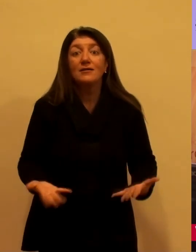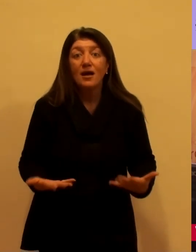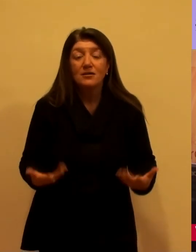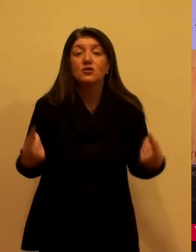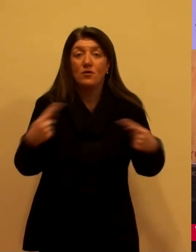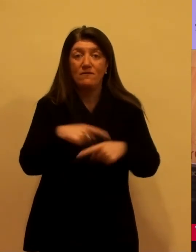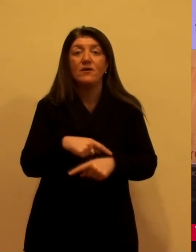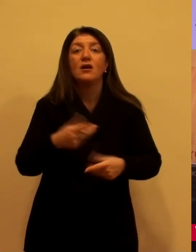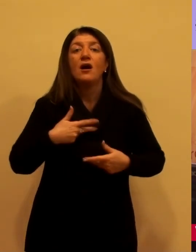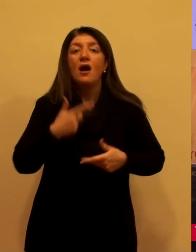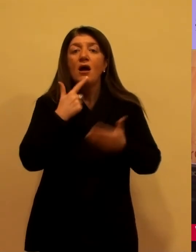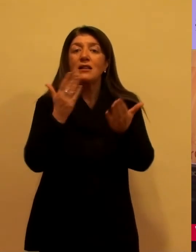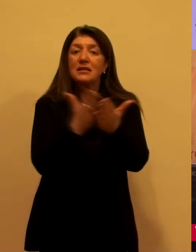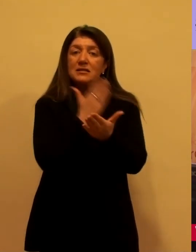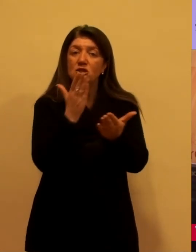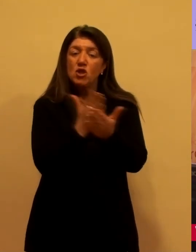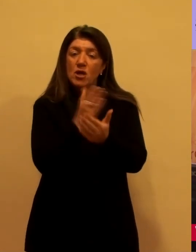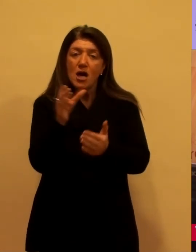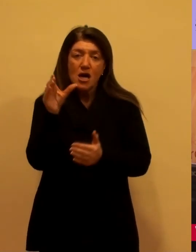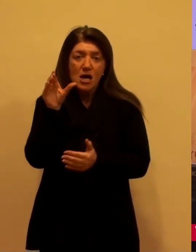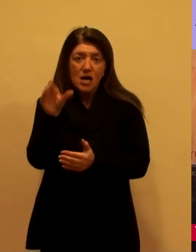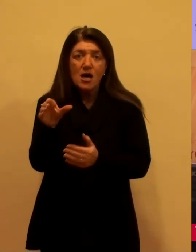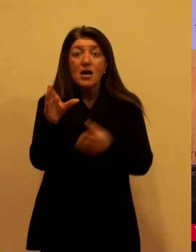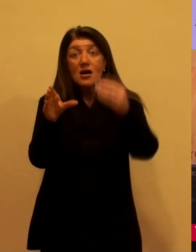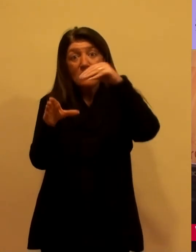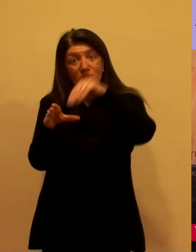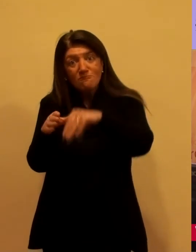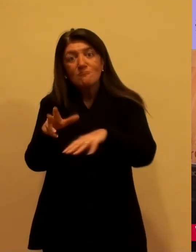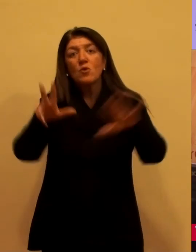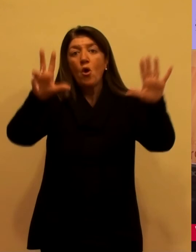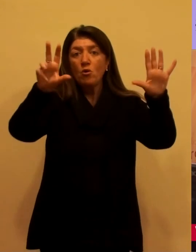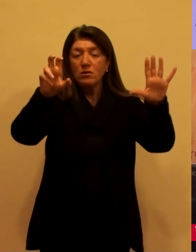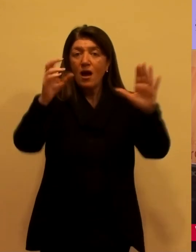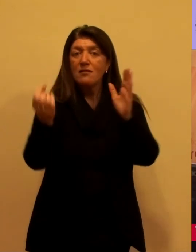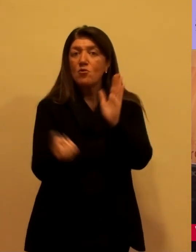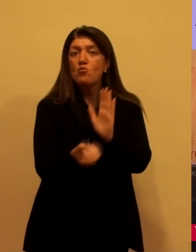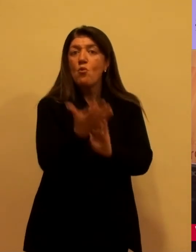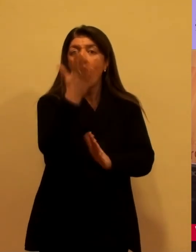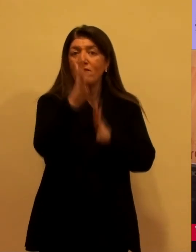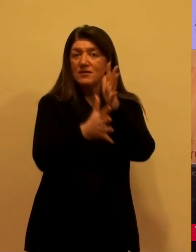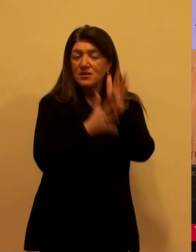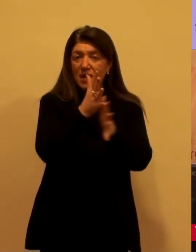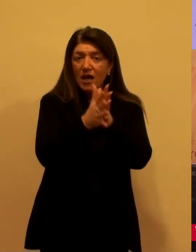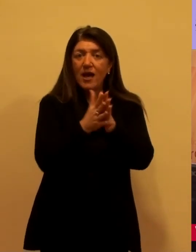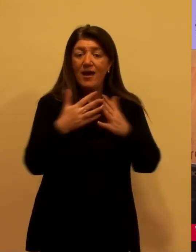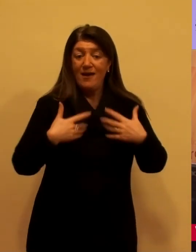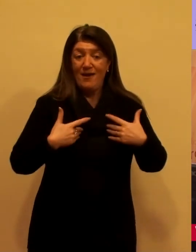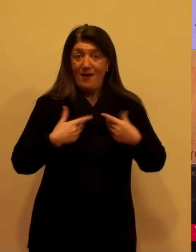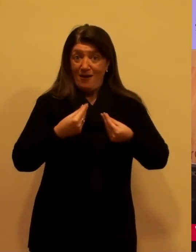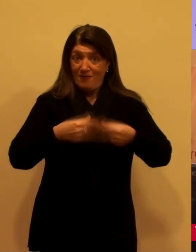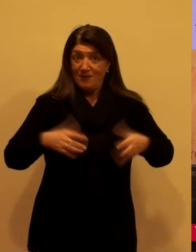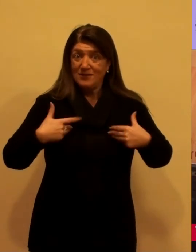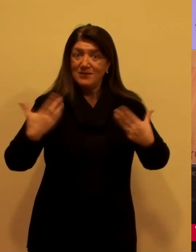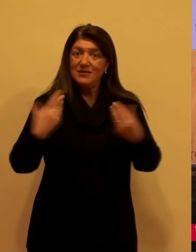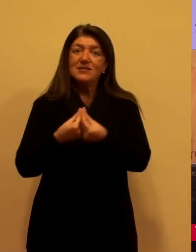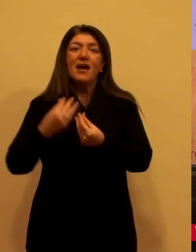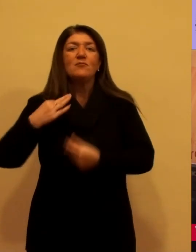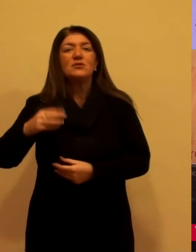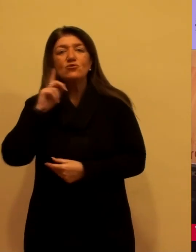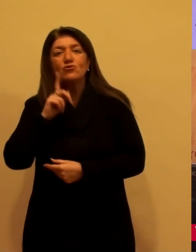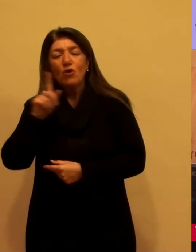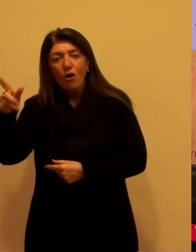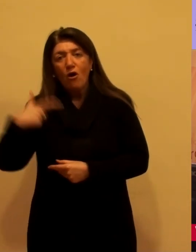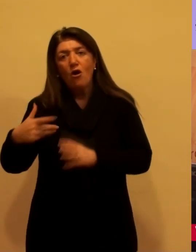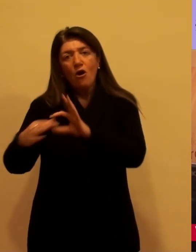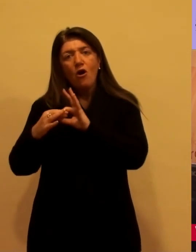un dizionario vero e proprio con 80 nuovi segni che sono stati creati da noi con l'Istituto dei Sordi e che rappresentano